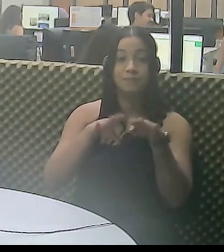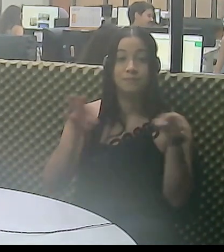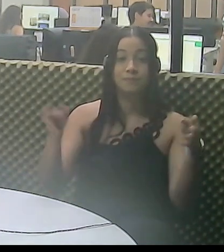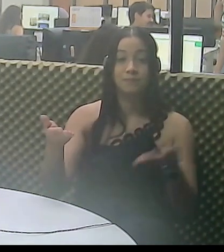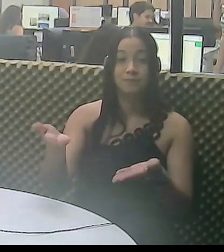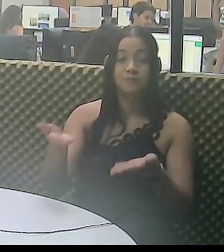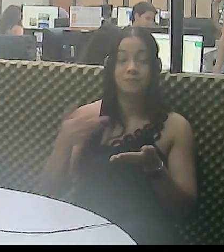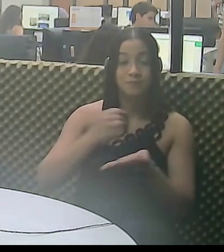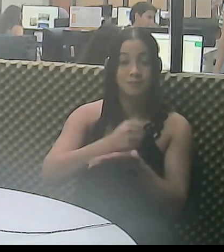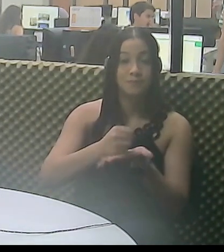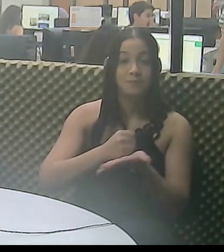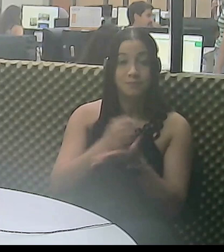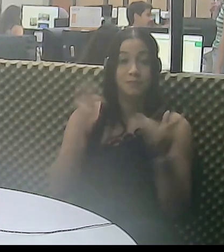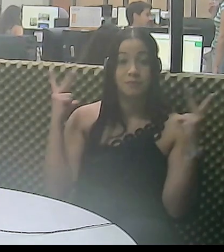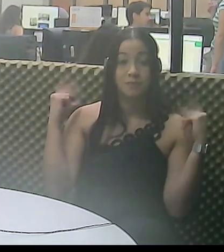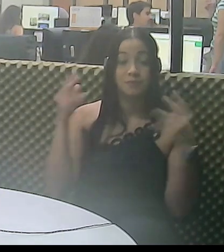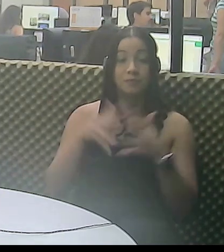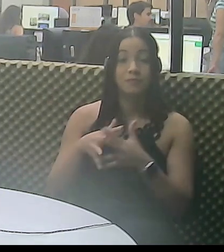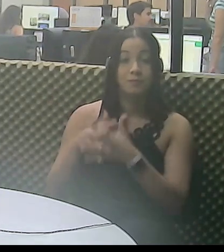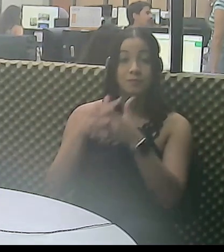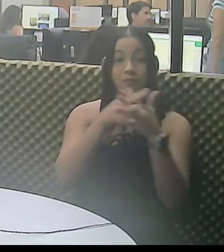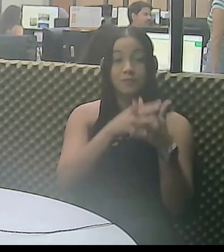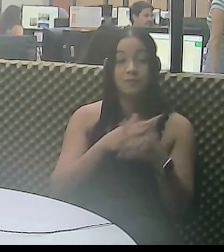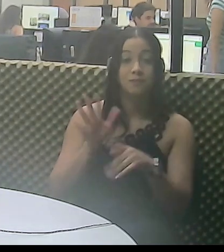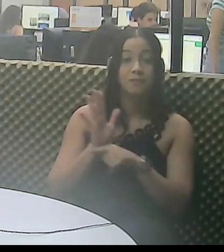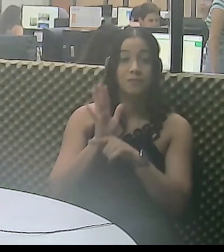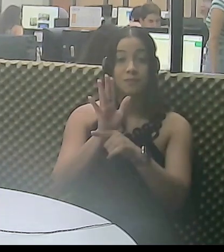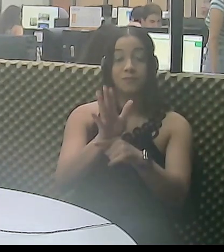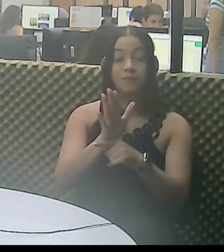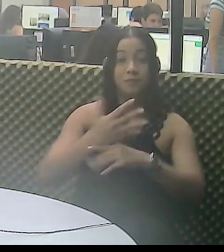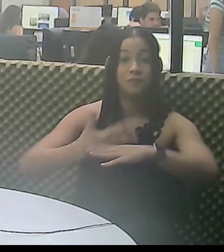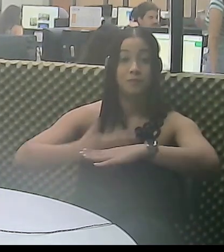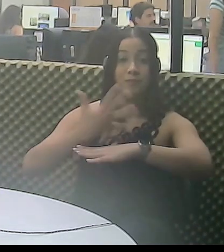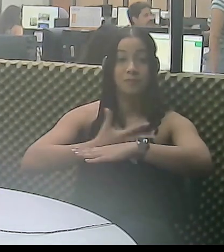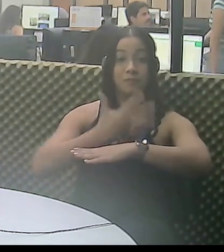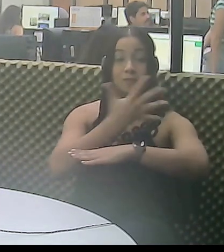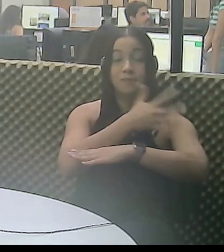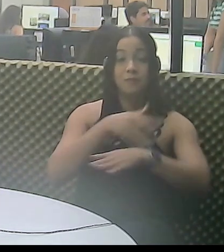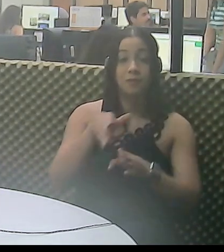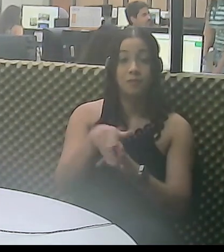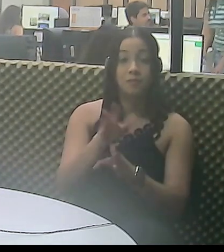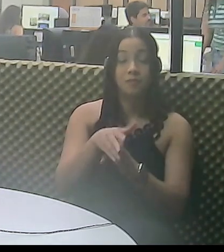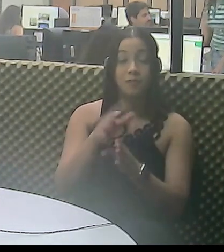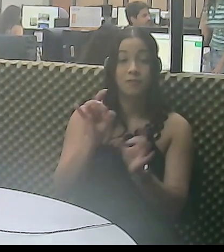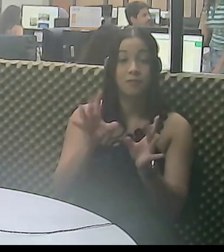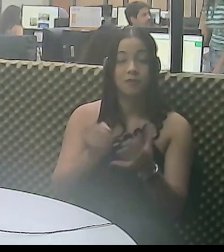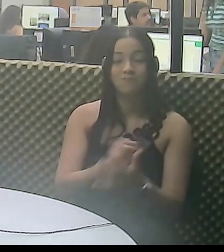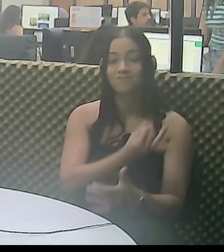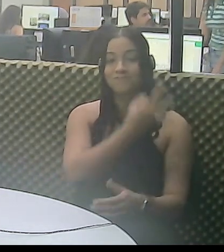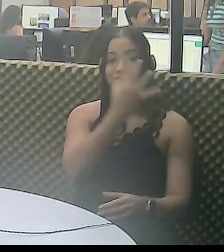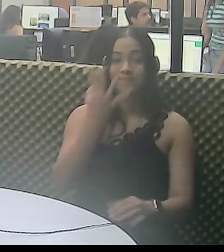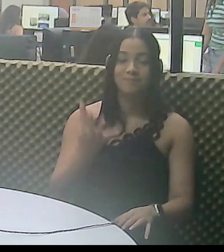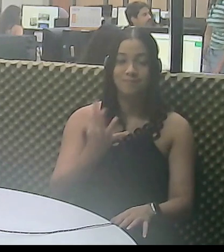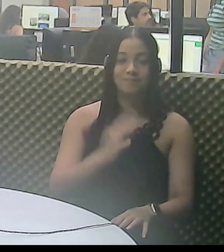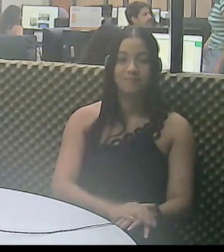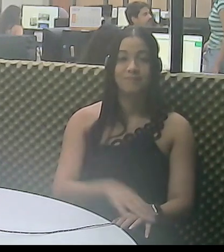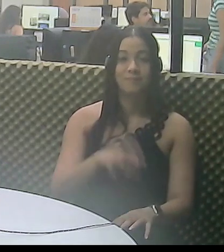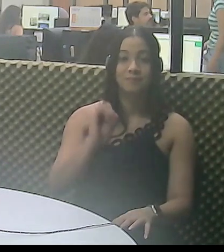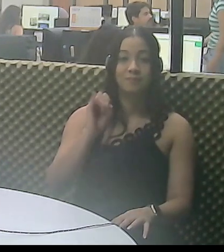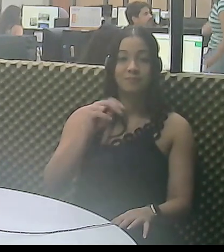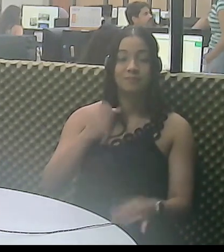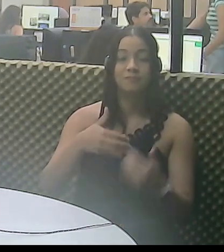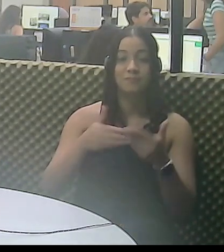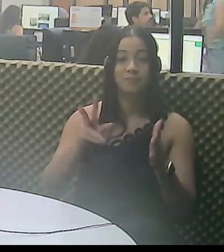de farmácia, motorista de caminhão, auxiliar de marceneiro, consultor de vendas e muitas outras. O SINE funciona